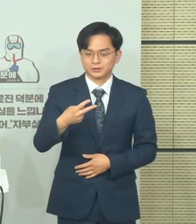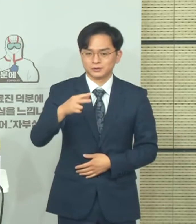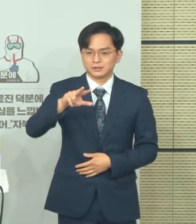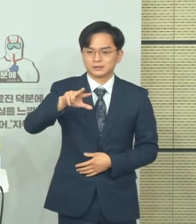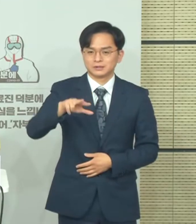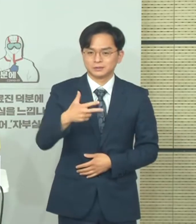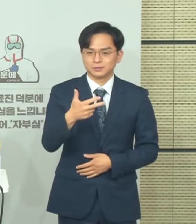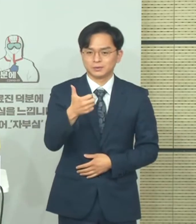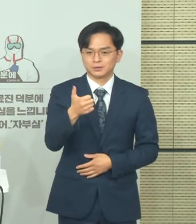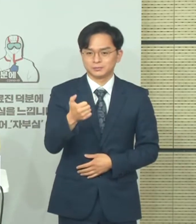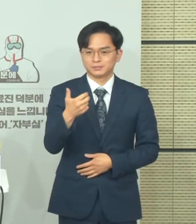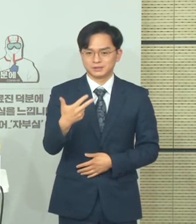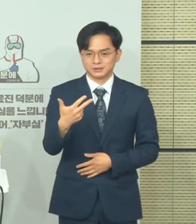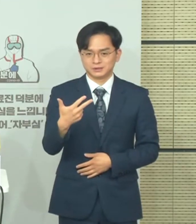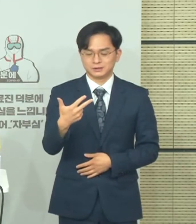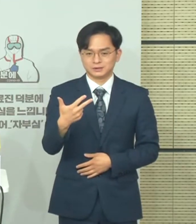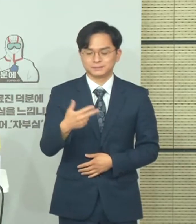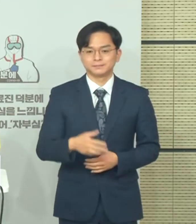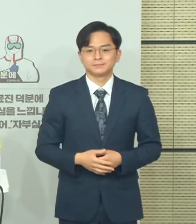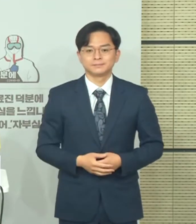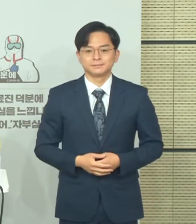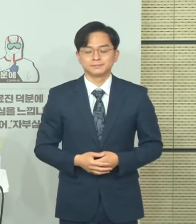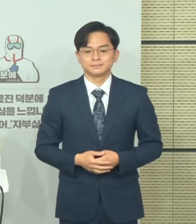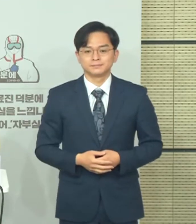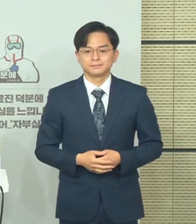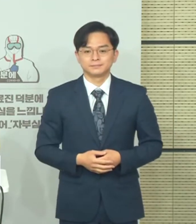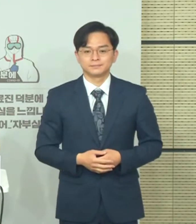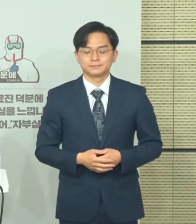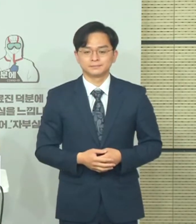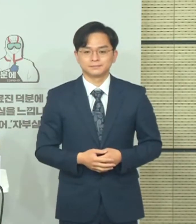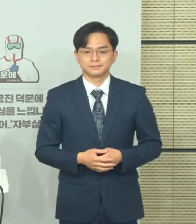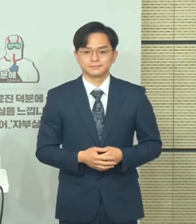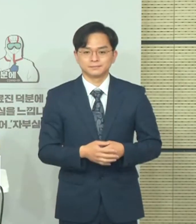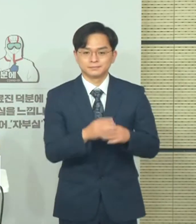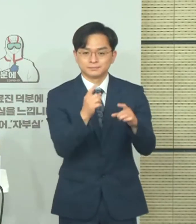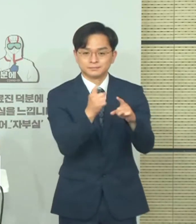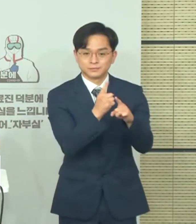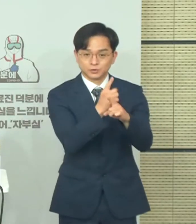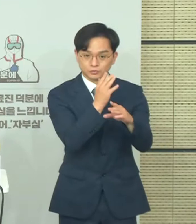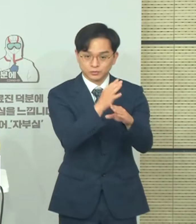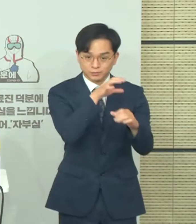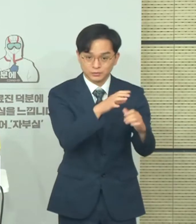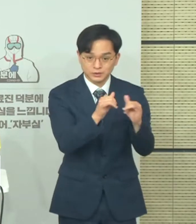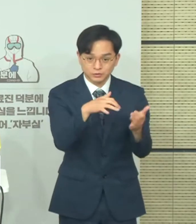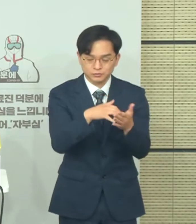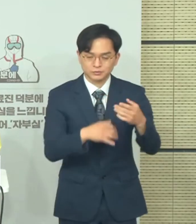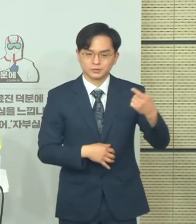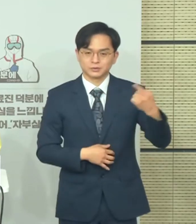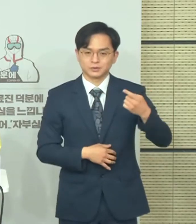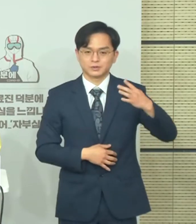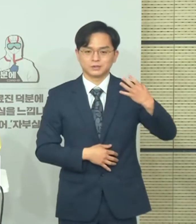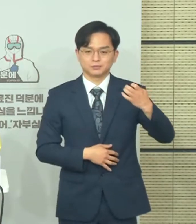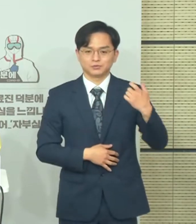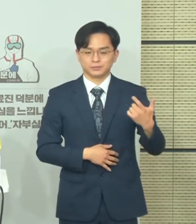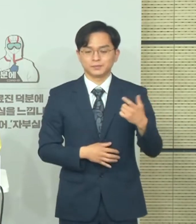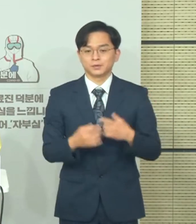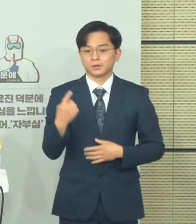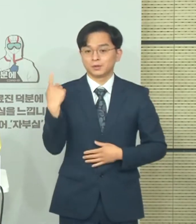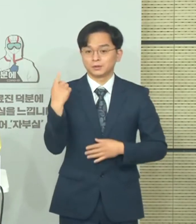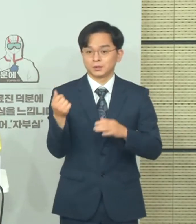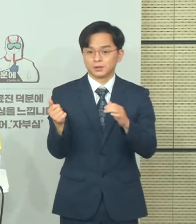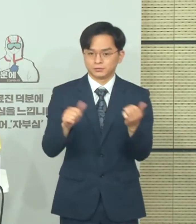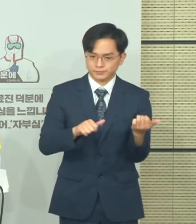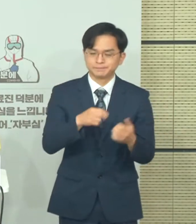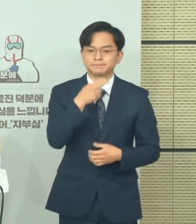12,750 7명이 며 현재 천사 16명의 환자들이 치료를 받고 있습니다 어제 3 하신분은